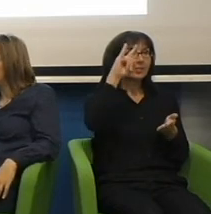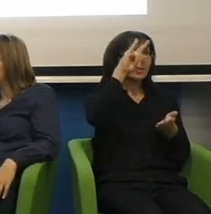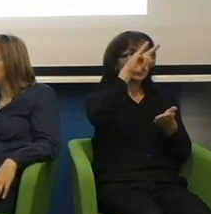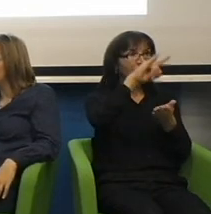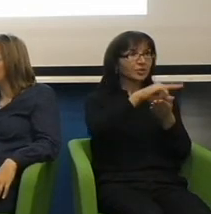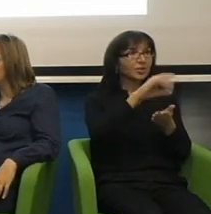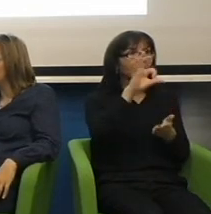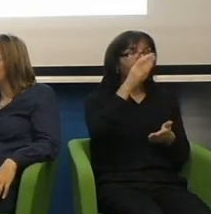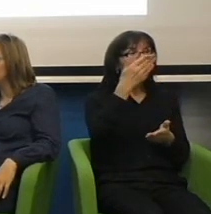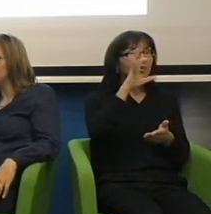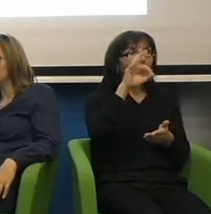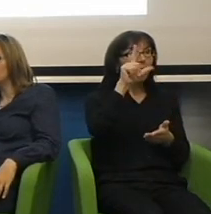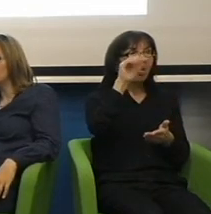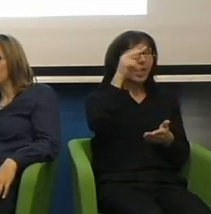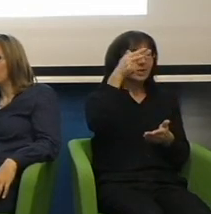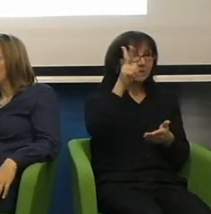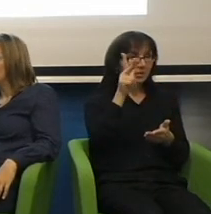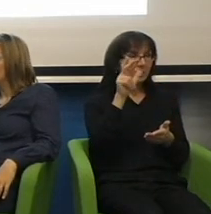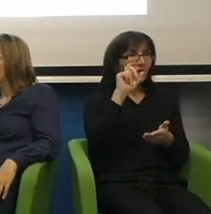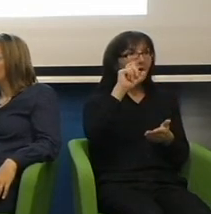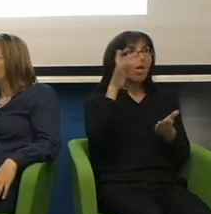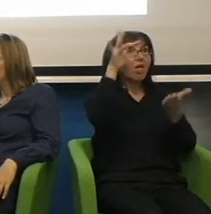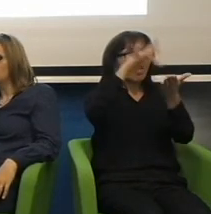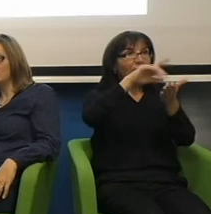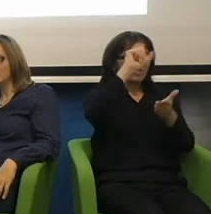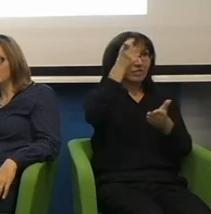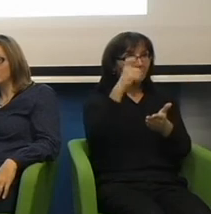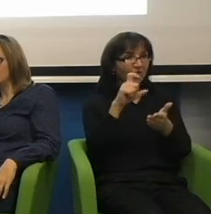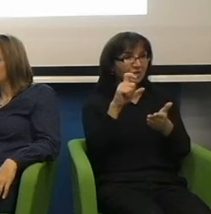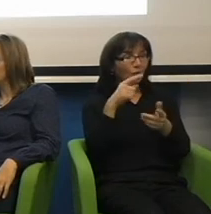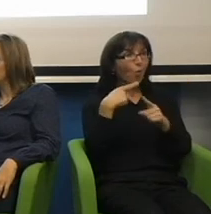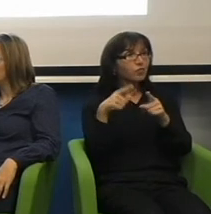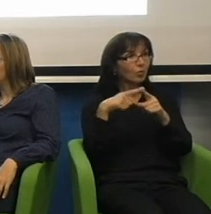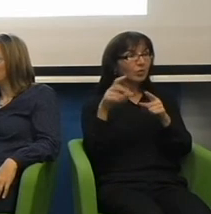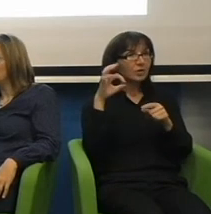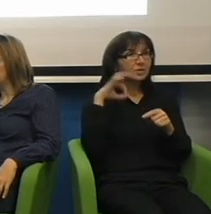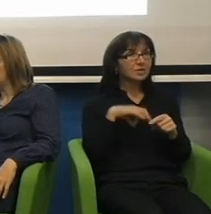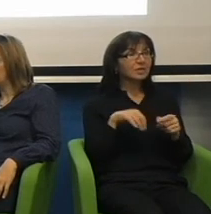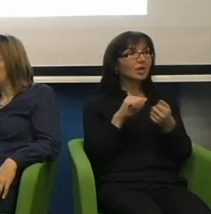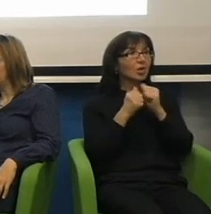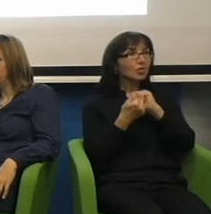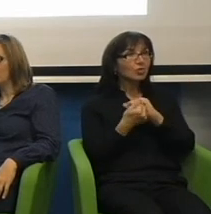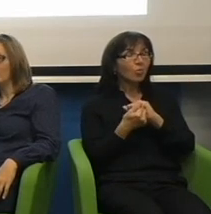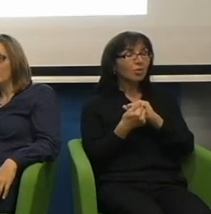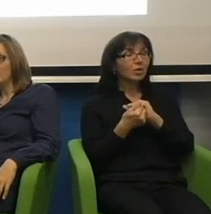Smoleńska w Gdańsku. Jej wnuk i jej syn są w salonie samochodowym